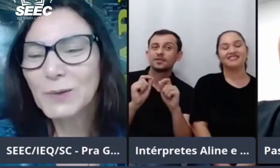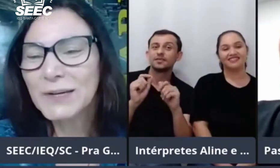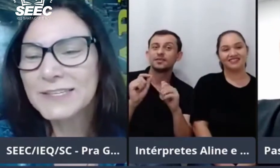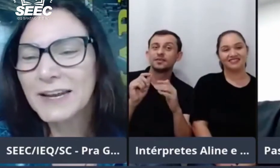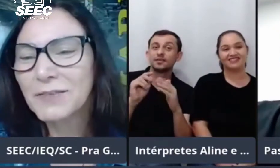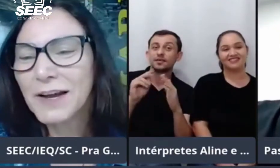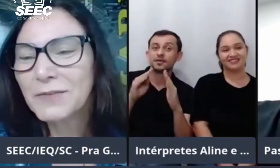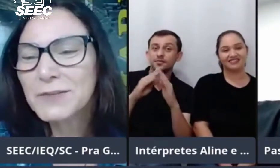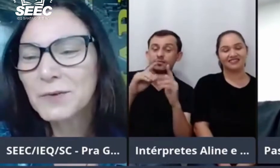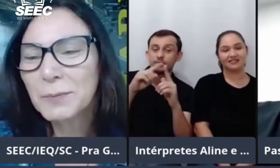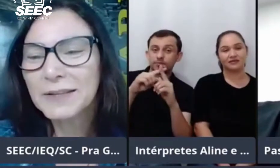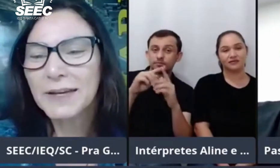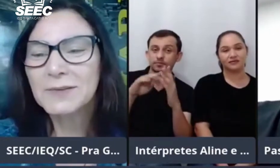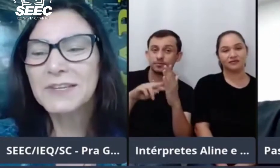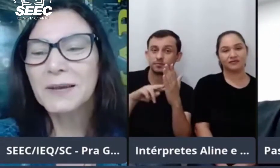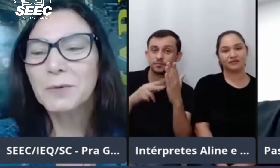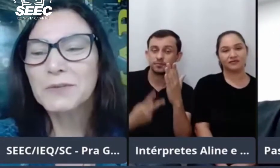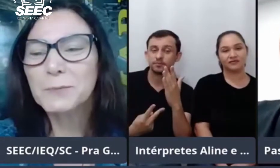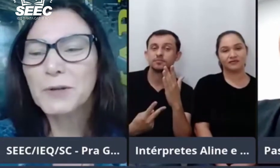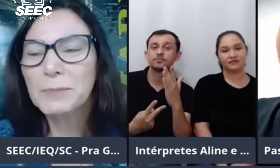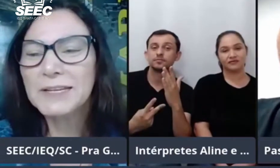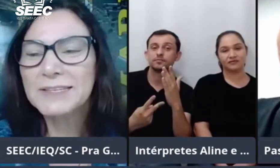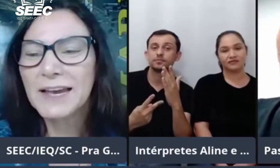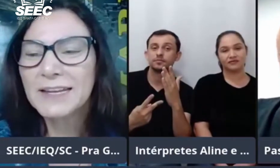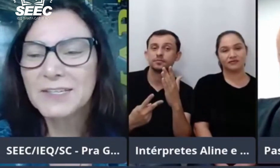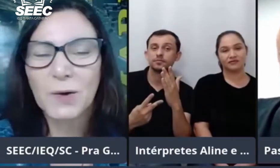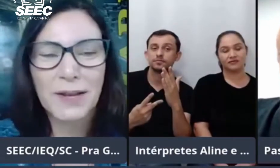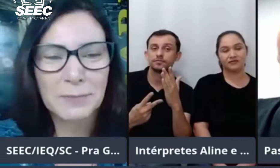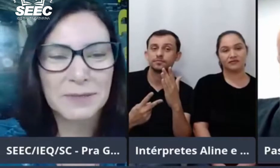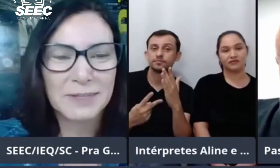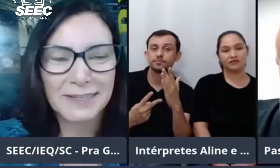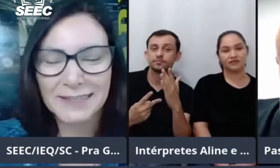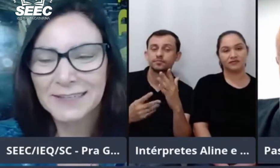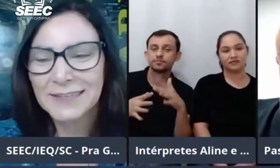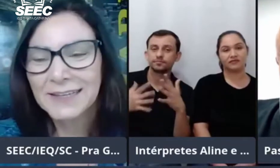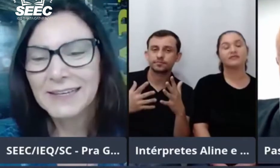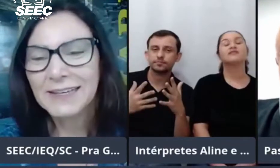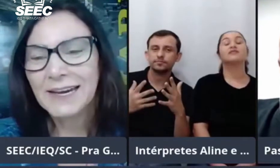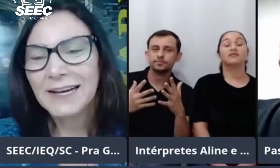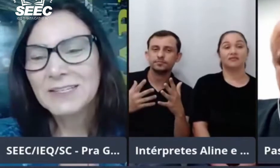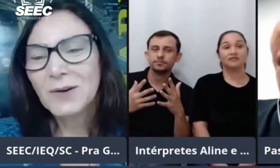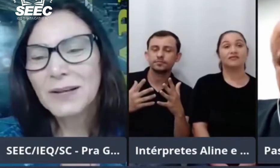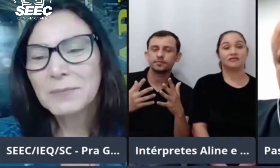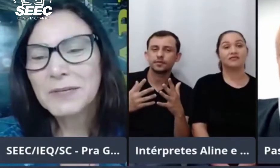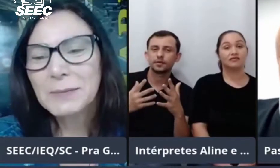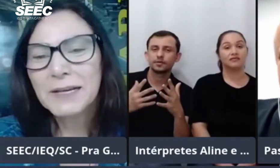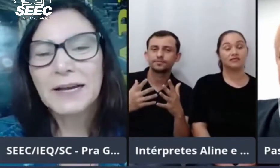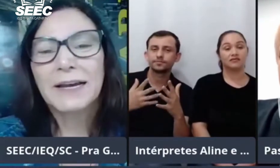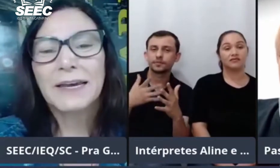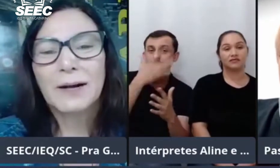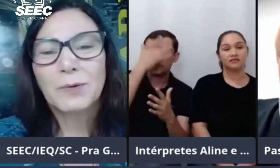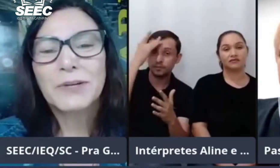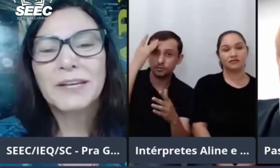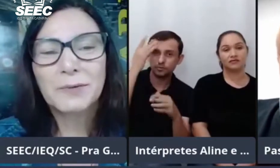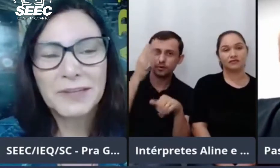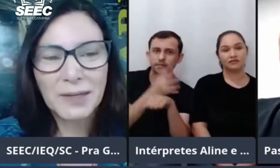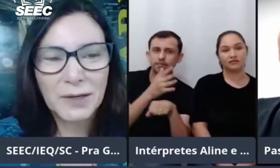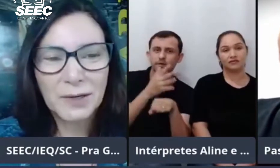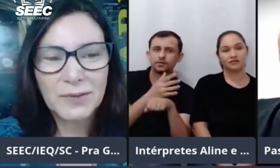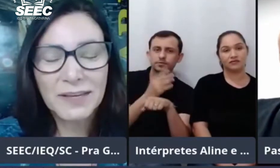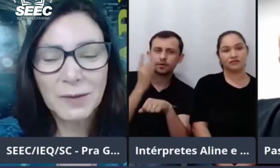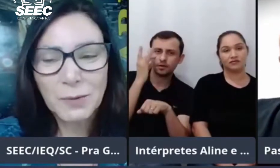Verdade, o Lucas Carvalho fez um comentário que seria bom disponibilizar na escola bíblica, né? A escola bíblica é algo que